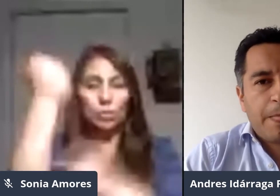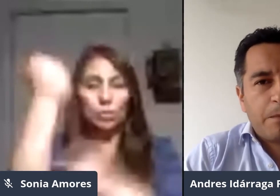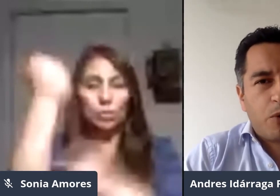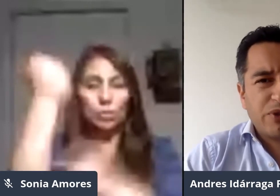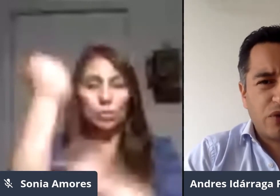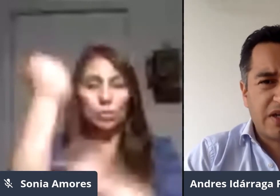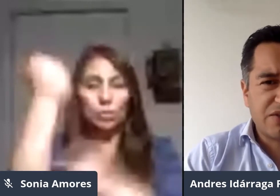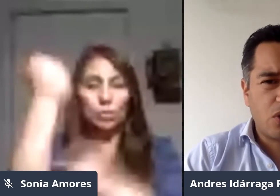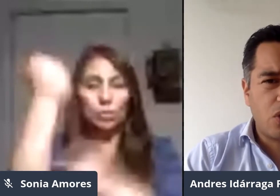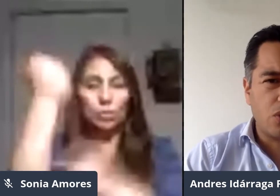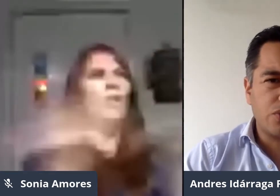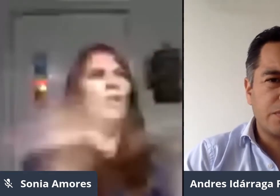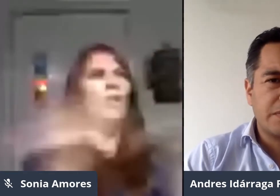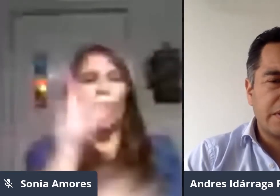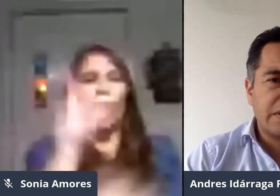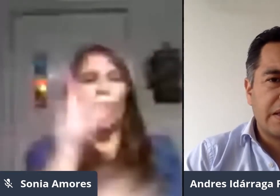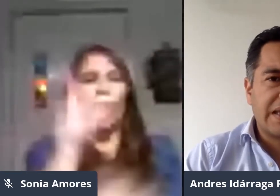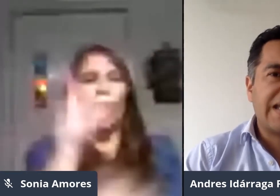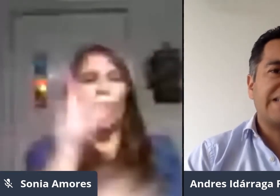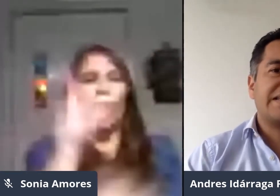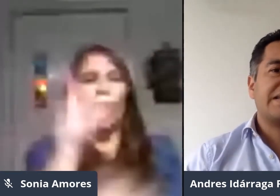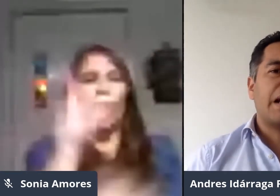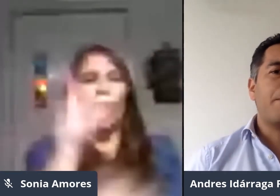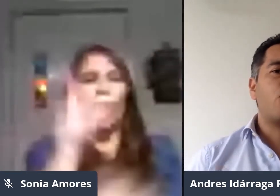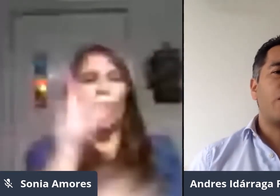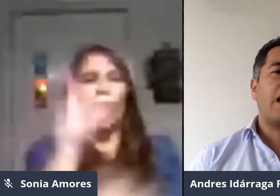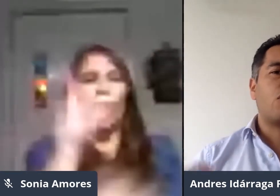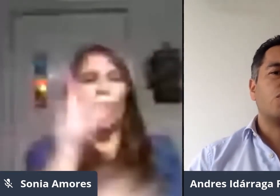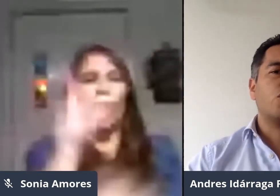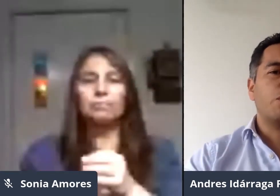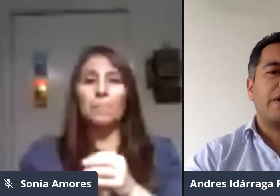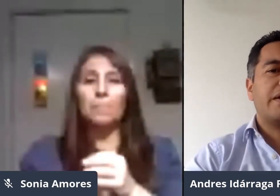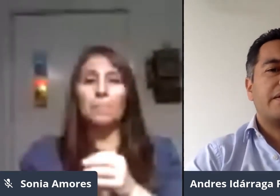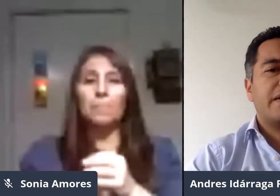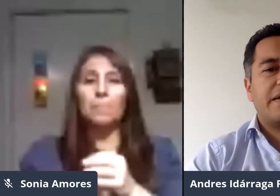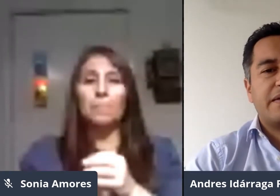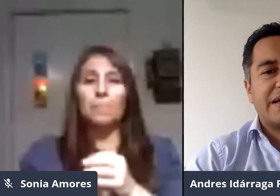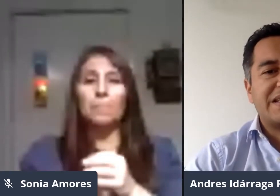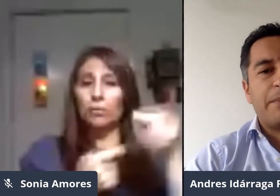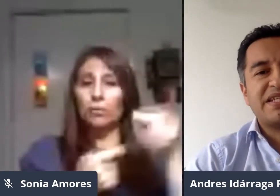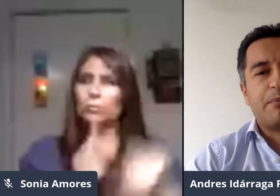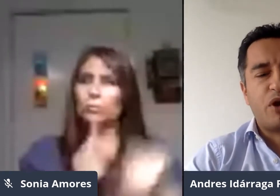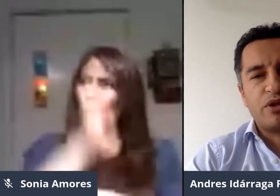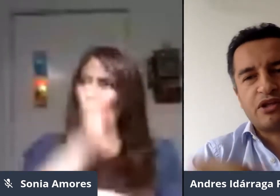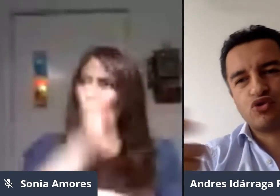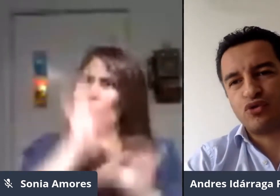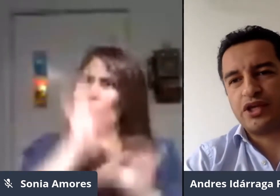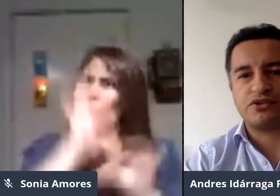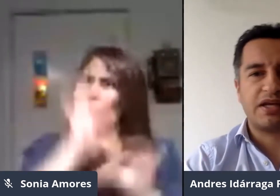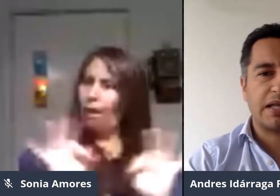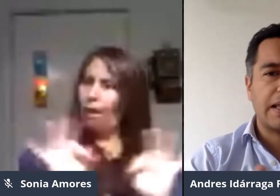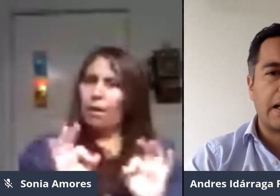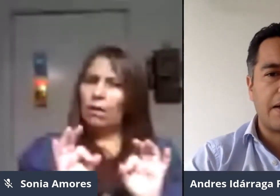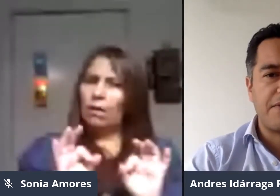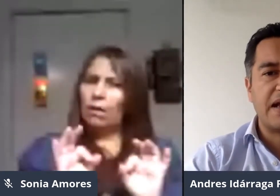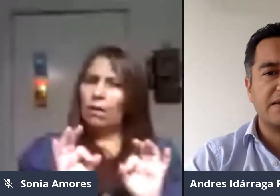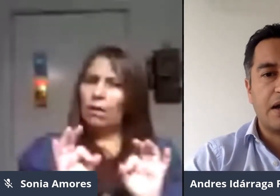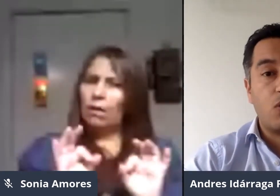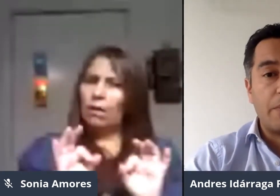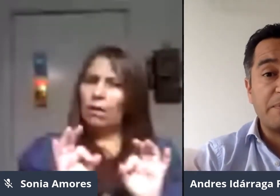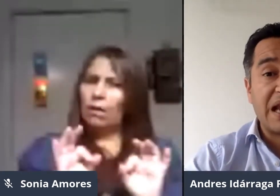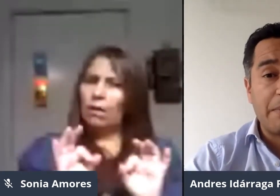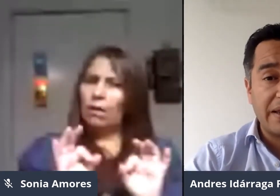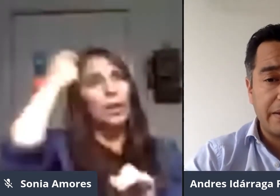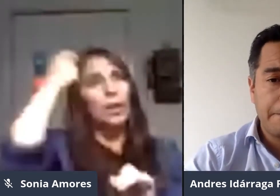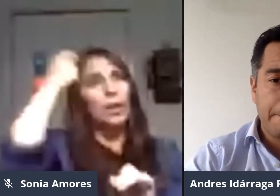Argentina, por mencionar tan solo 2, que están por fuera de la costumbre de que siempre sea, por ejemplo, Estados Unidos, Inglaterra,